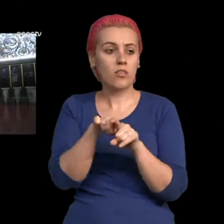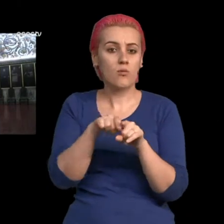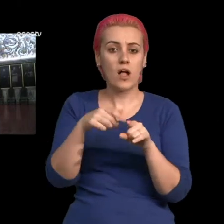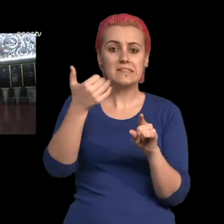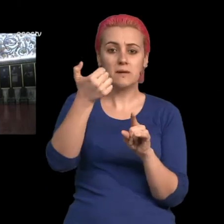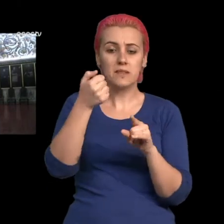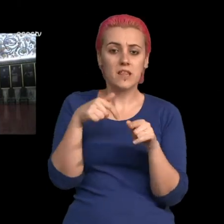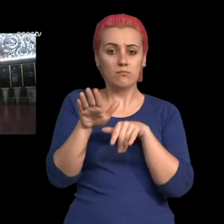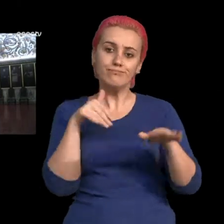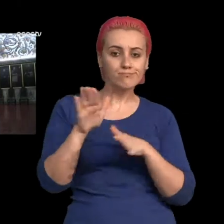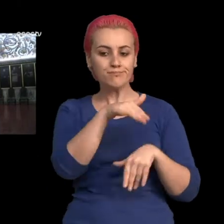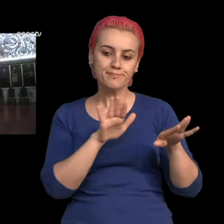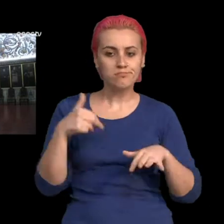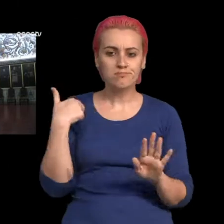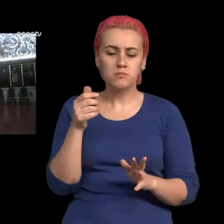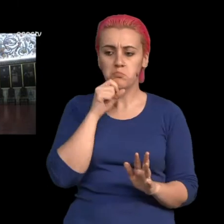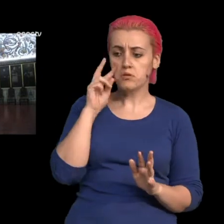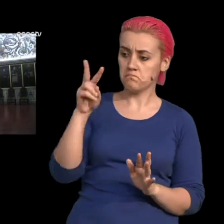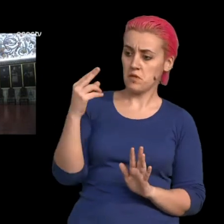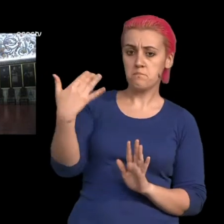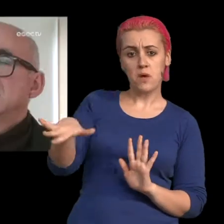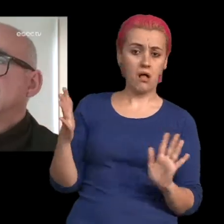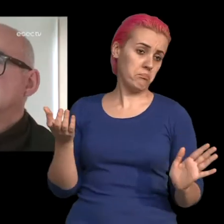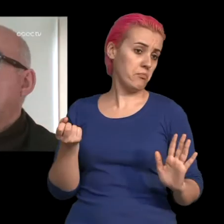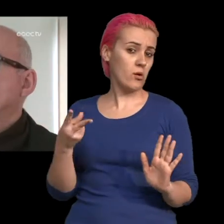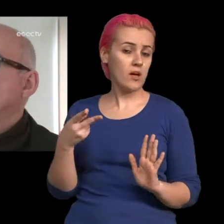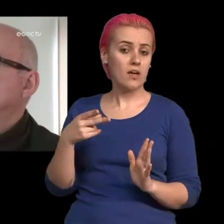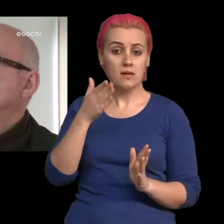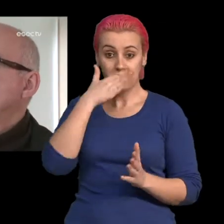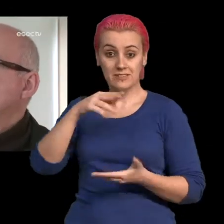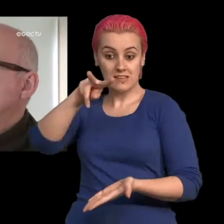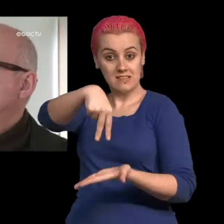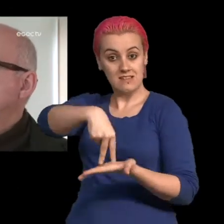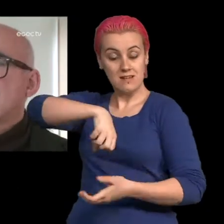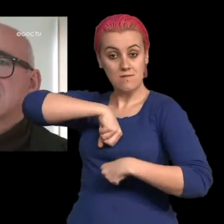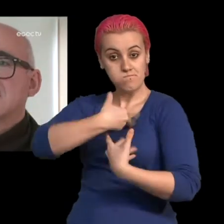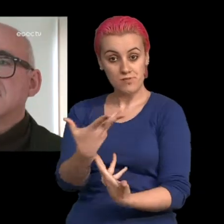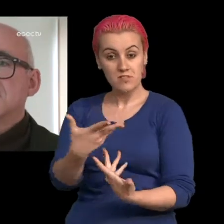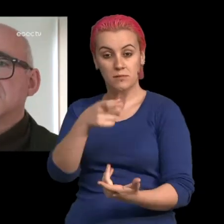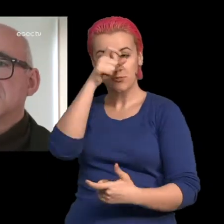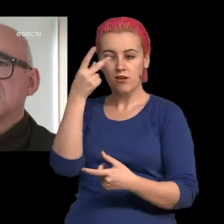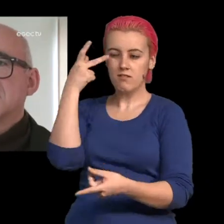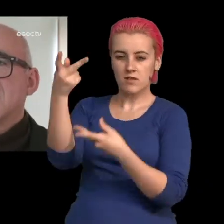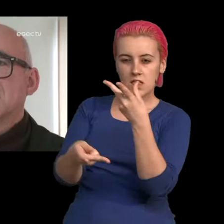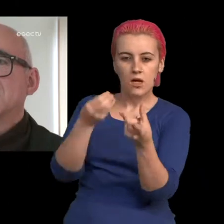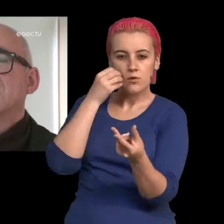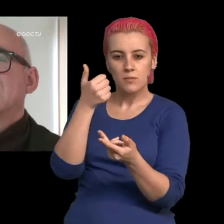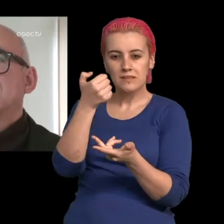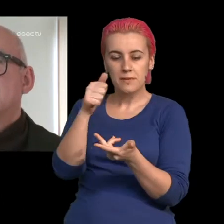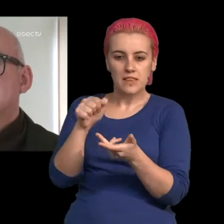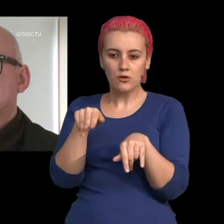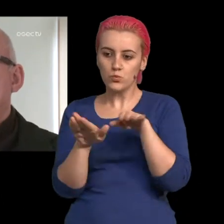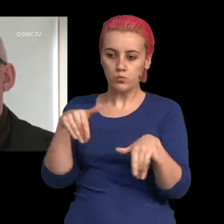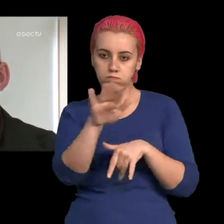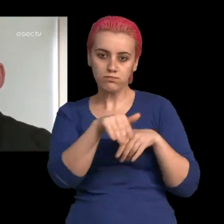numa performance mal. Ninguém vai julgar, acho eu, a qualidade do sapateado